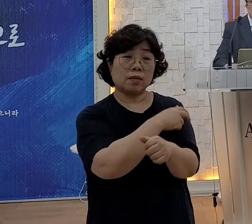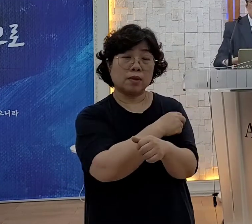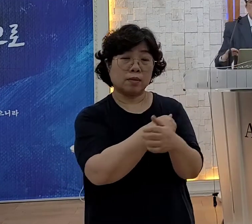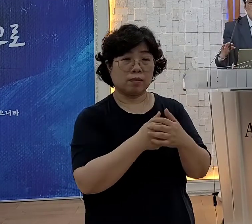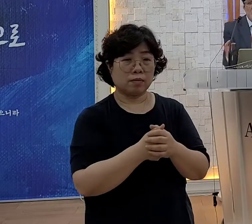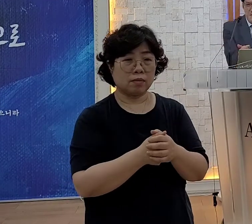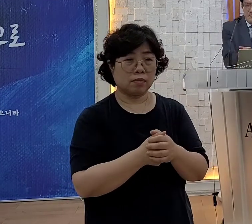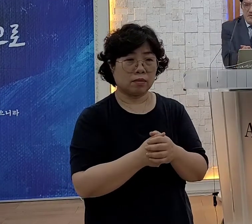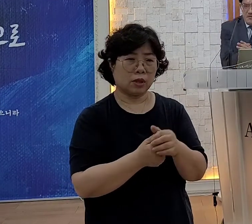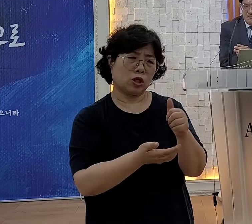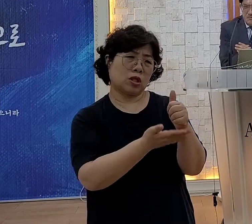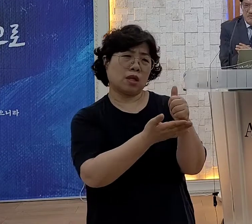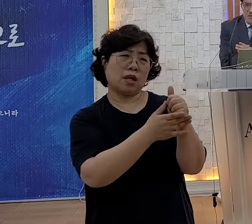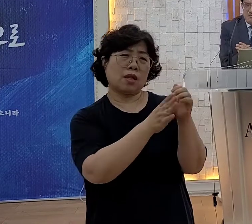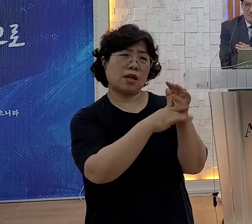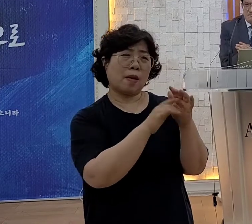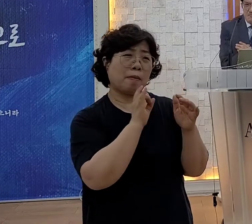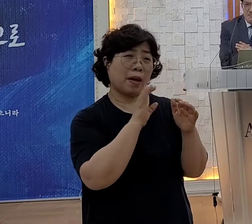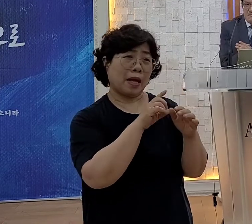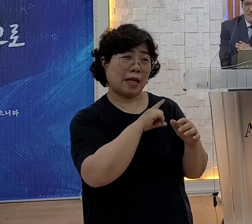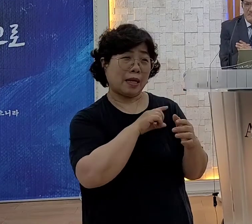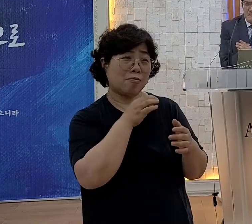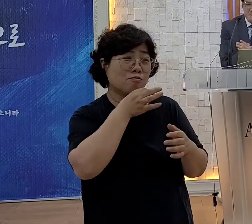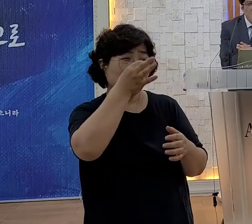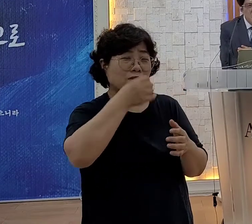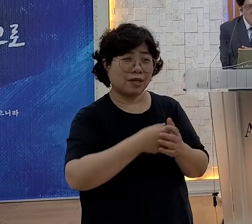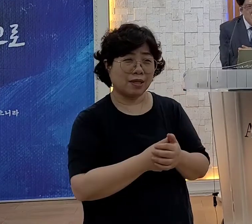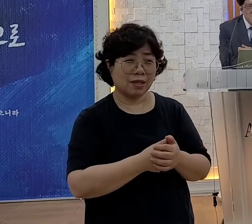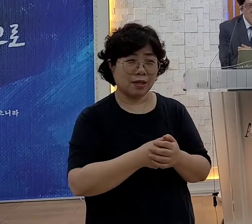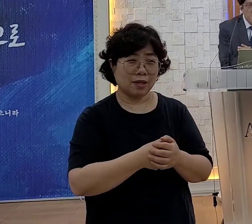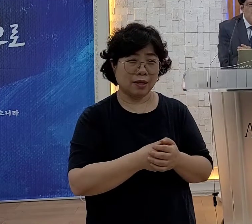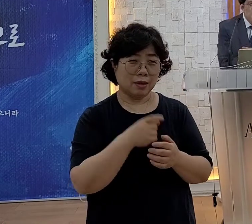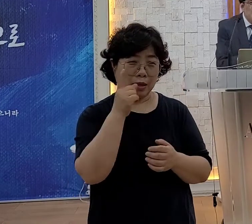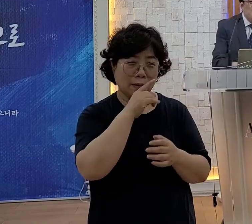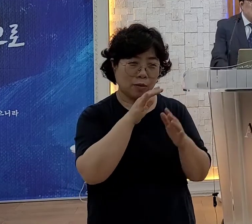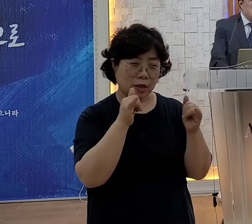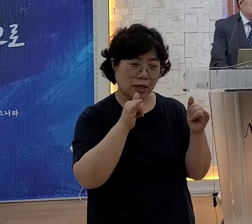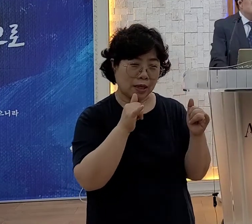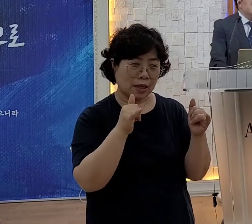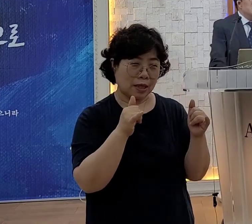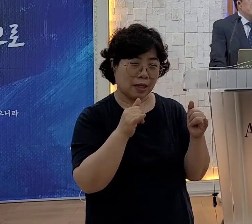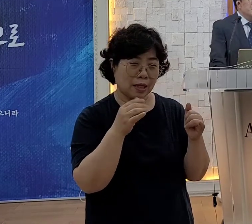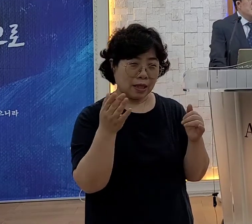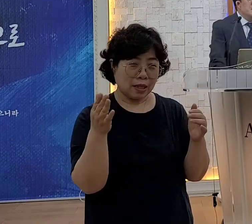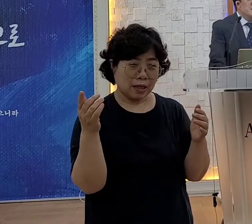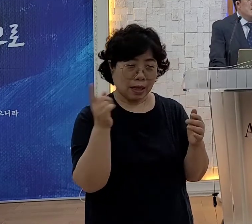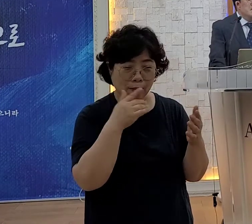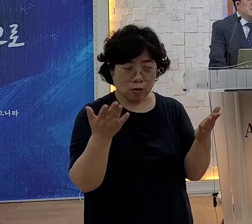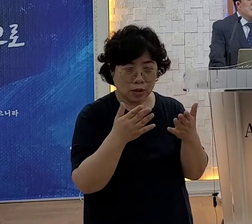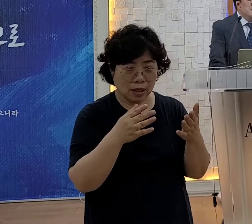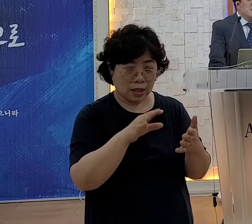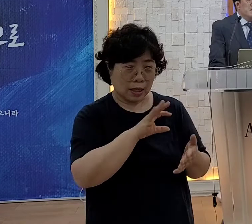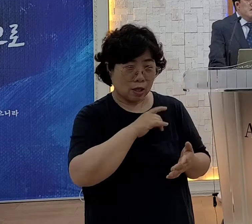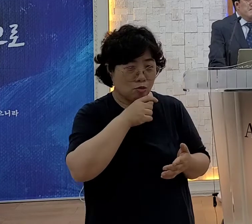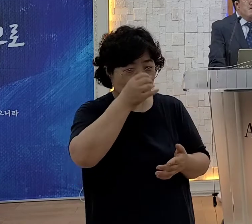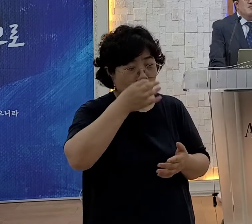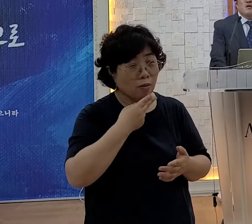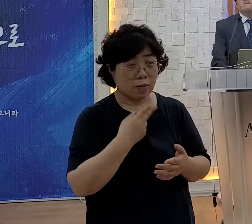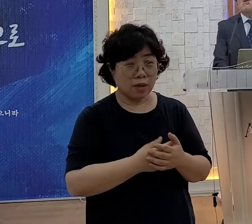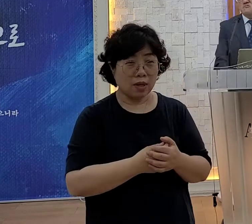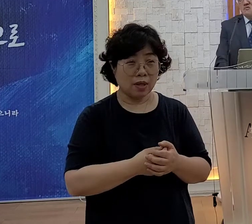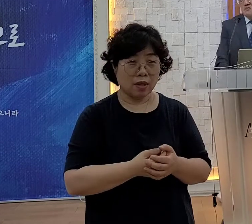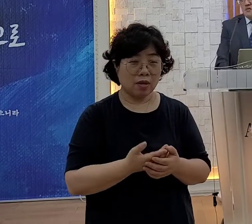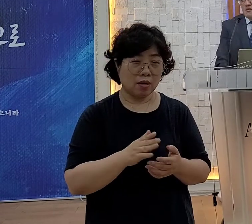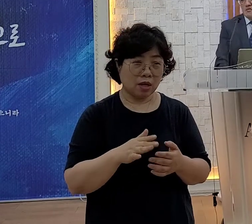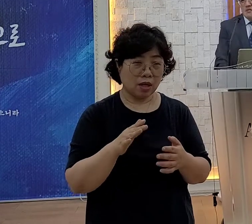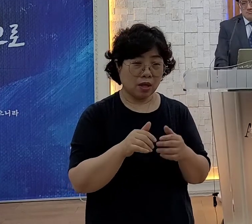제가 이제 칭찬할 때만 이름을 언급하려고. 예. 좋은 얘기입니다. 우리 이광용 집사님이 밤에